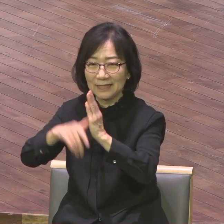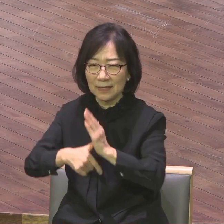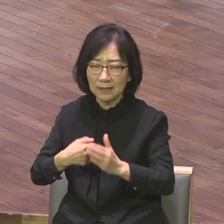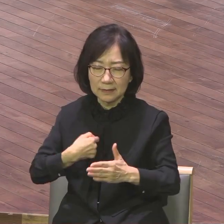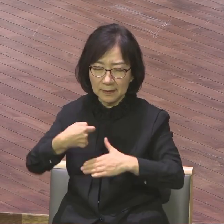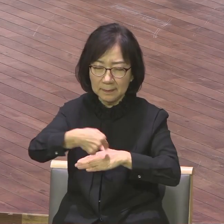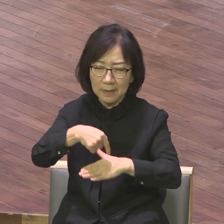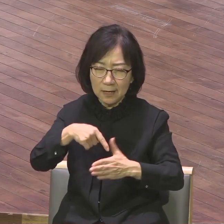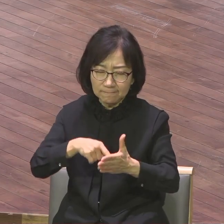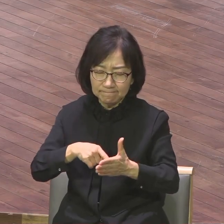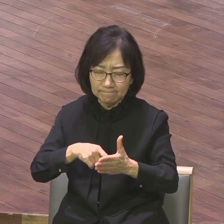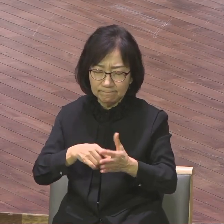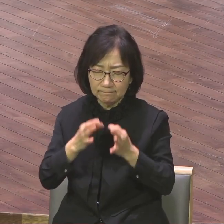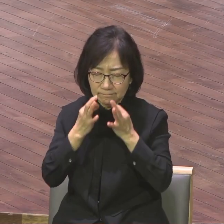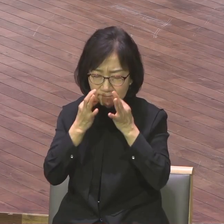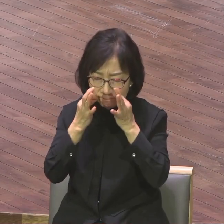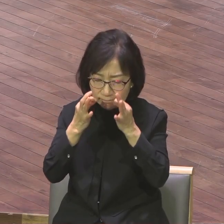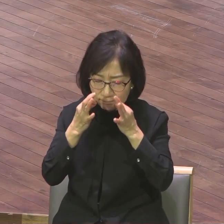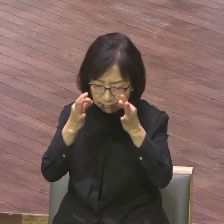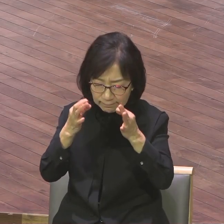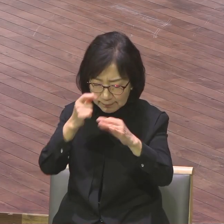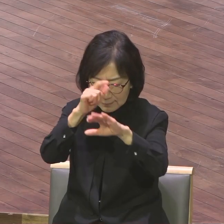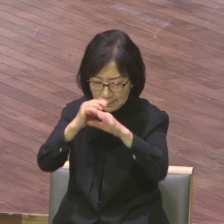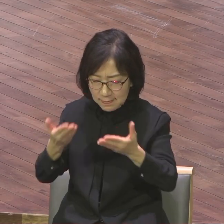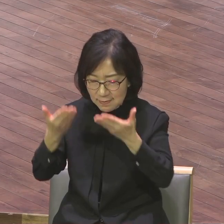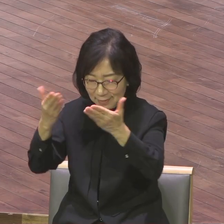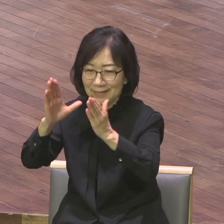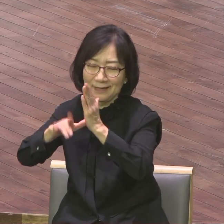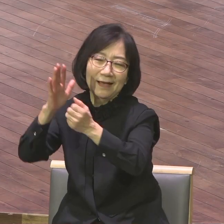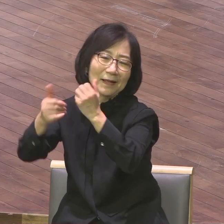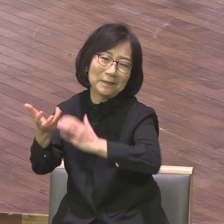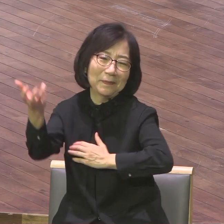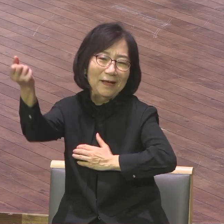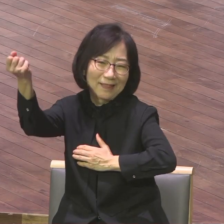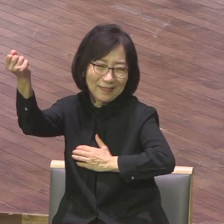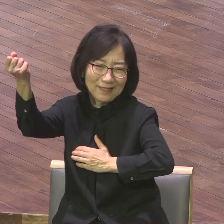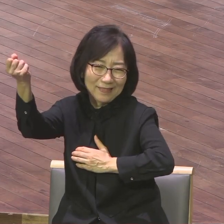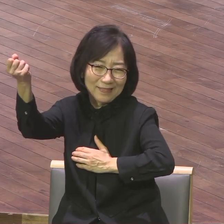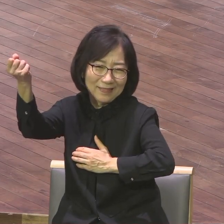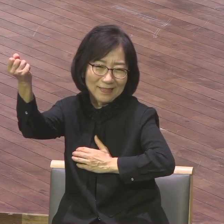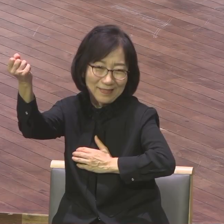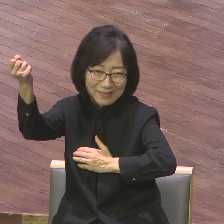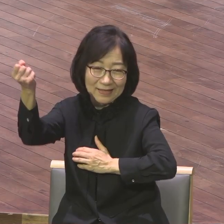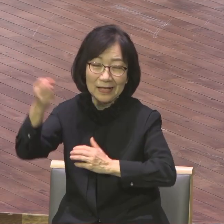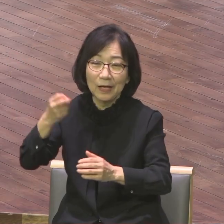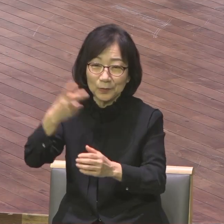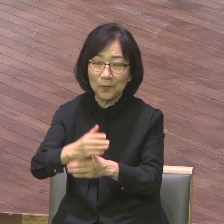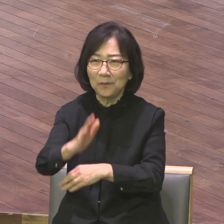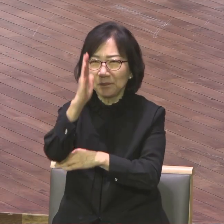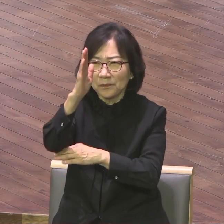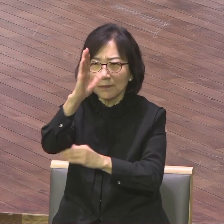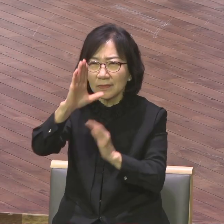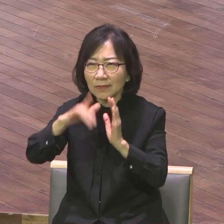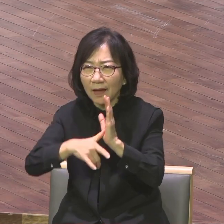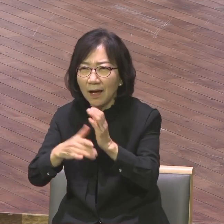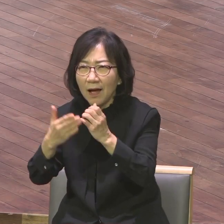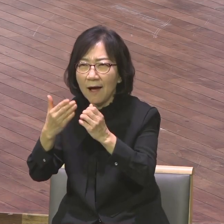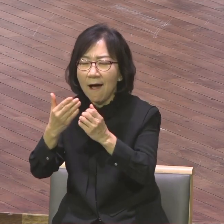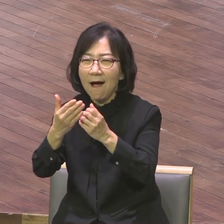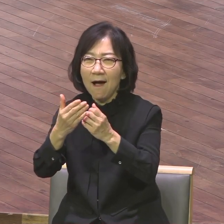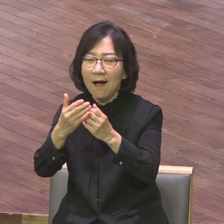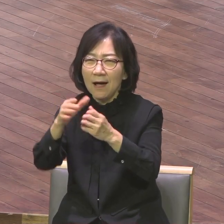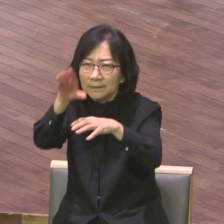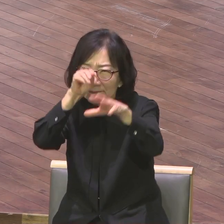받으시는 진정한 예배가 된다라는 거죠. 그리고 더 나아가서 그 받은 은혜를 힘입어서